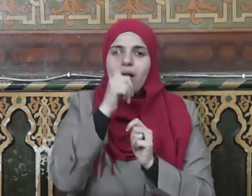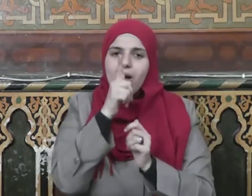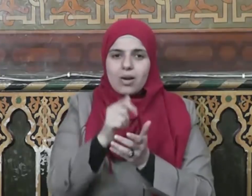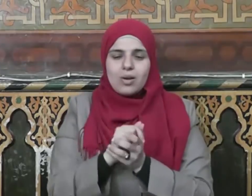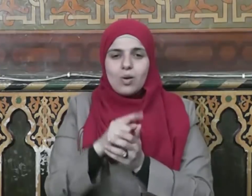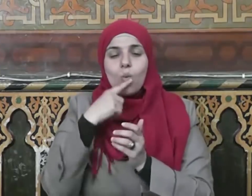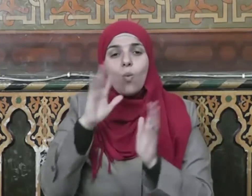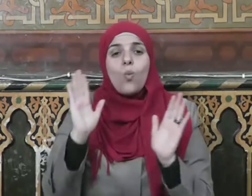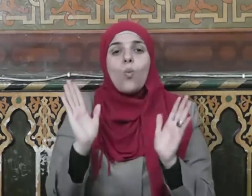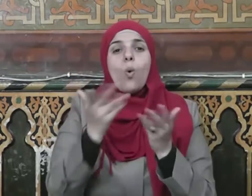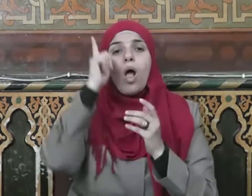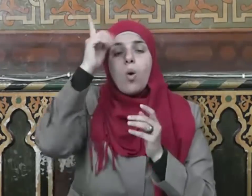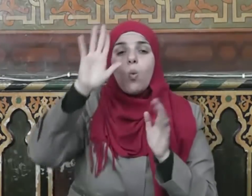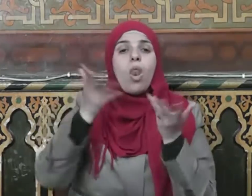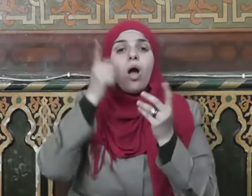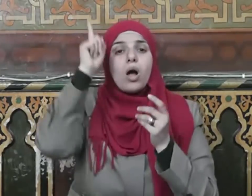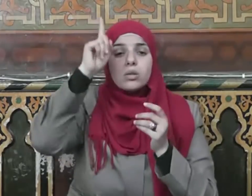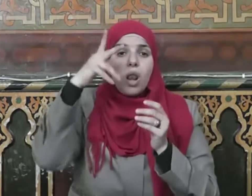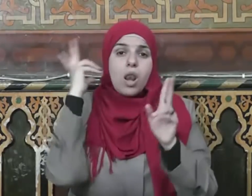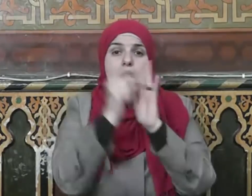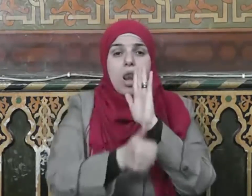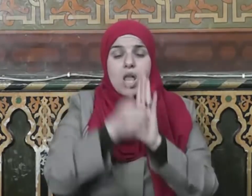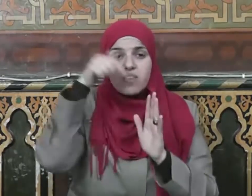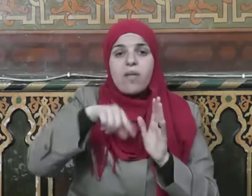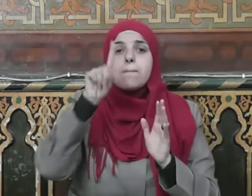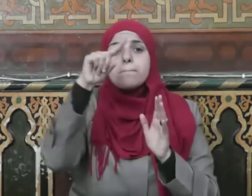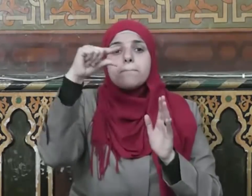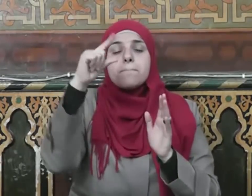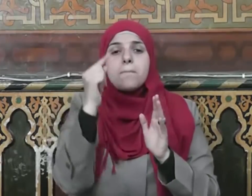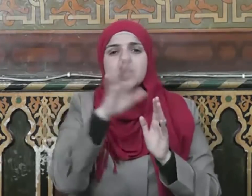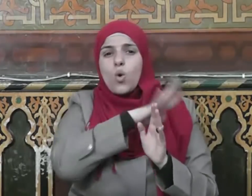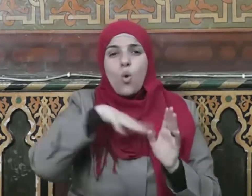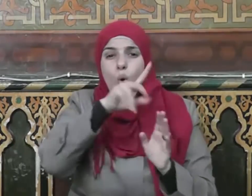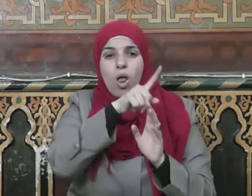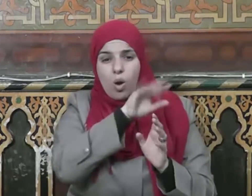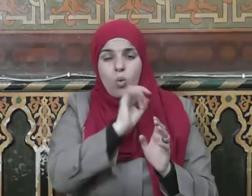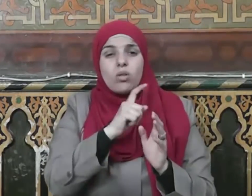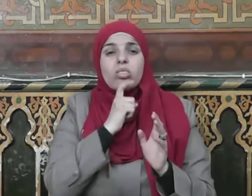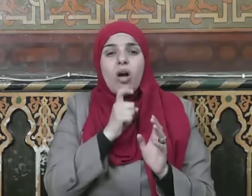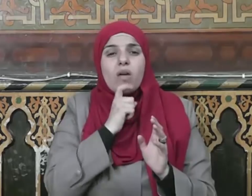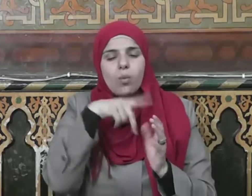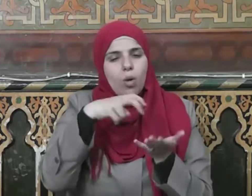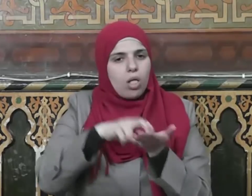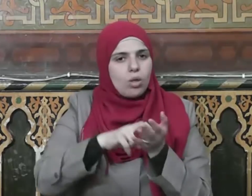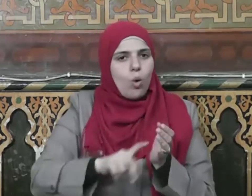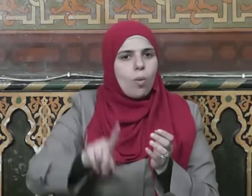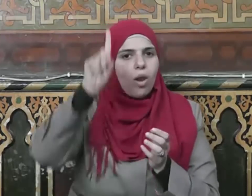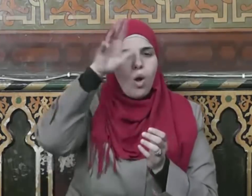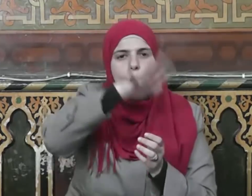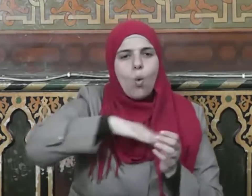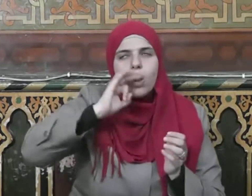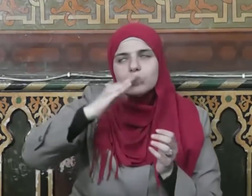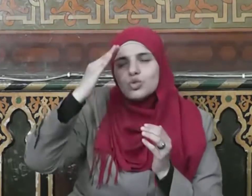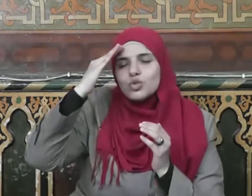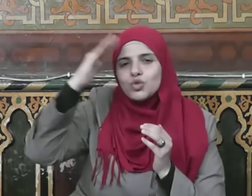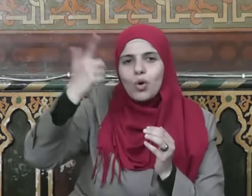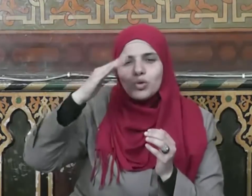ولقد نصركم الله ببدر وأنتم أذلة فاتقوا الله لعلكم تشكرون. إذ